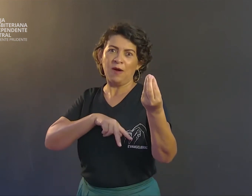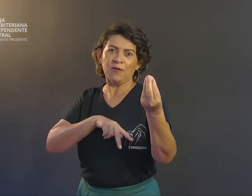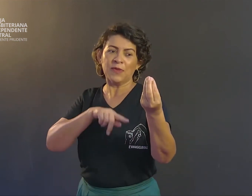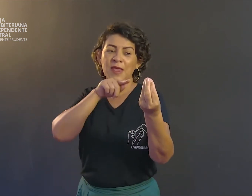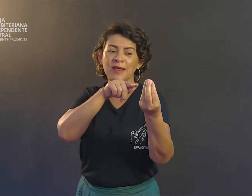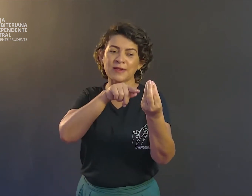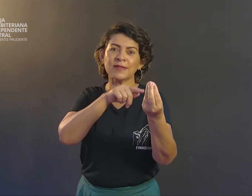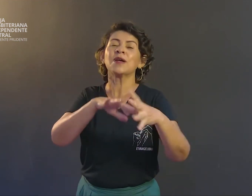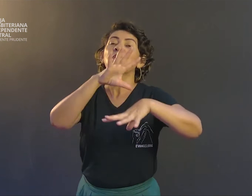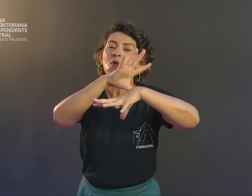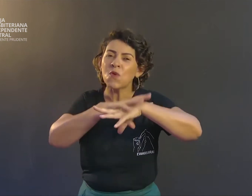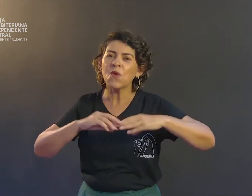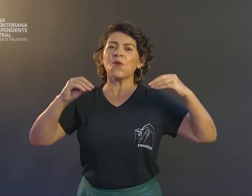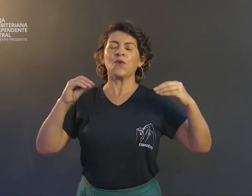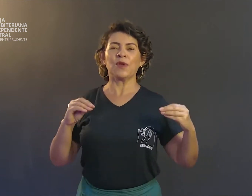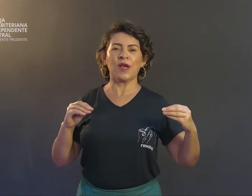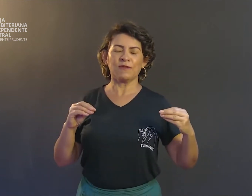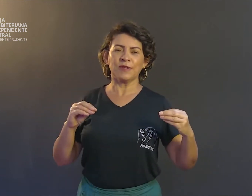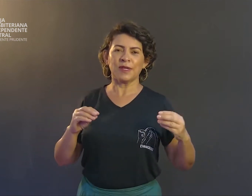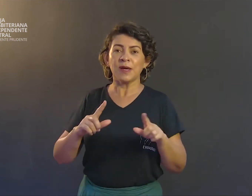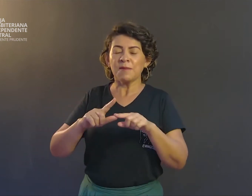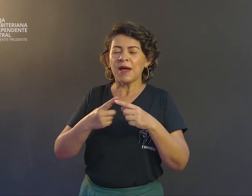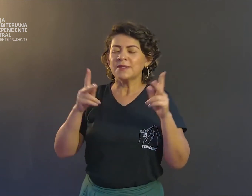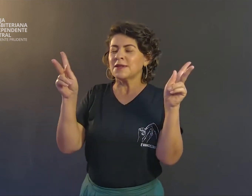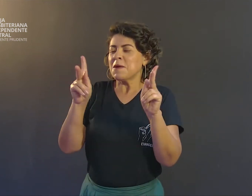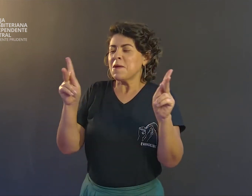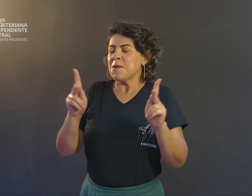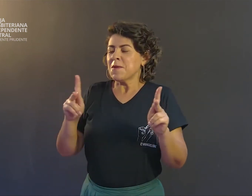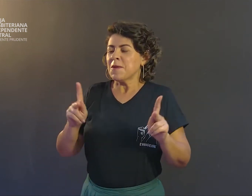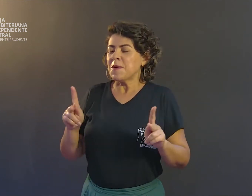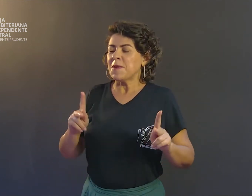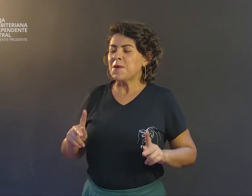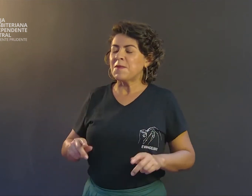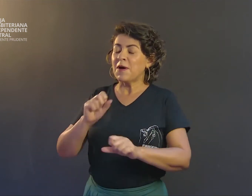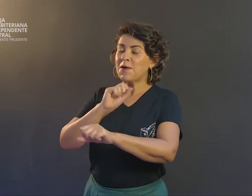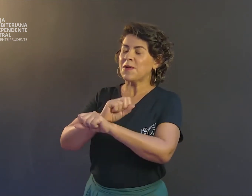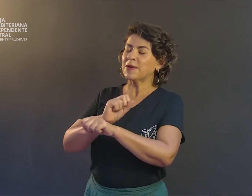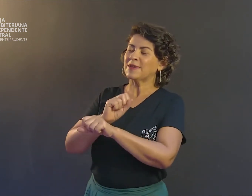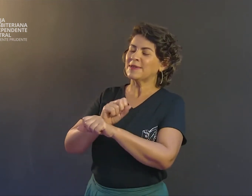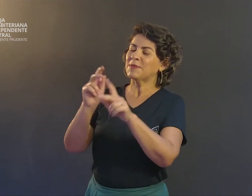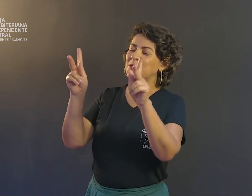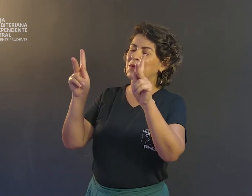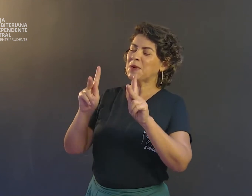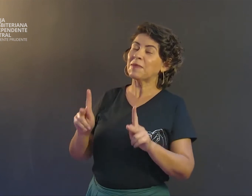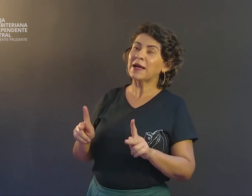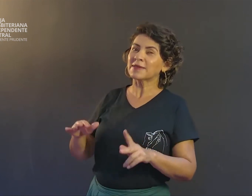paz, pois teve sua resposta. Ele sabia que a vontade de Deus era o não.